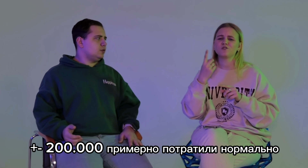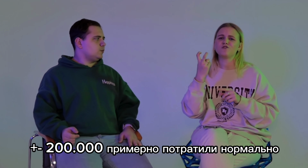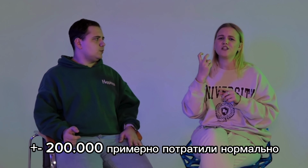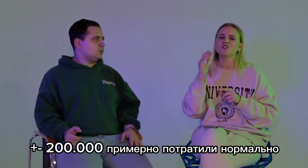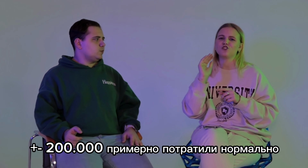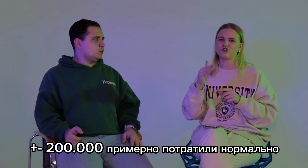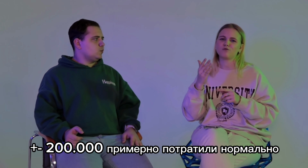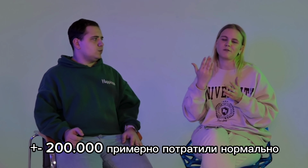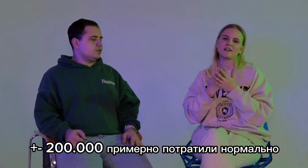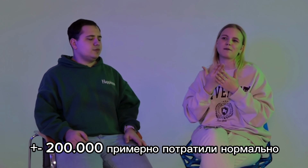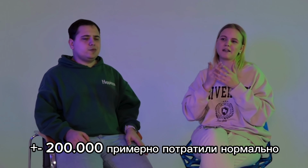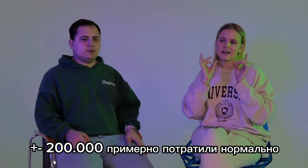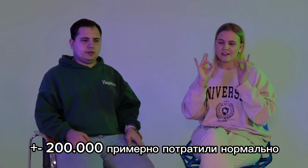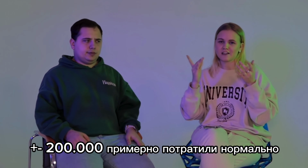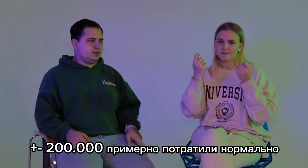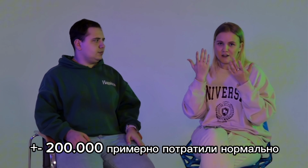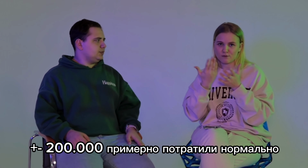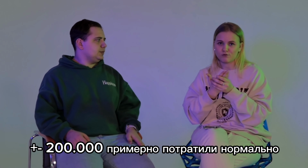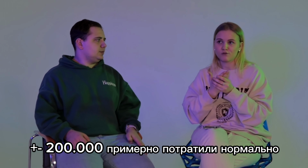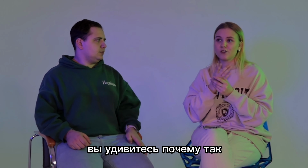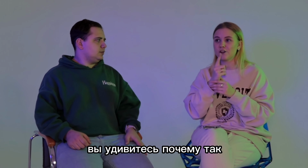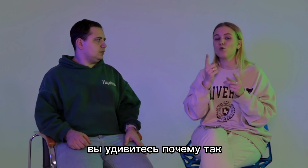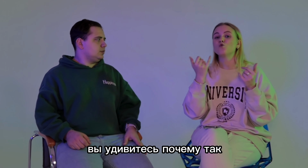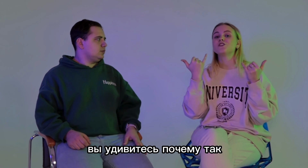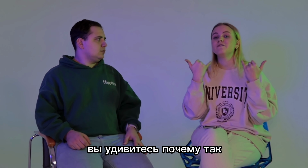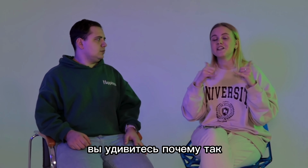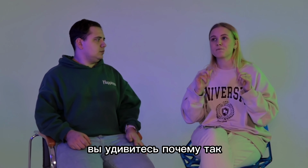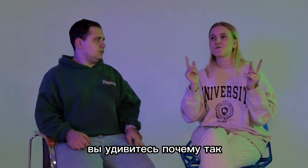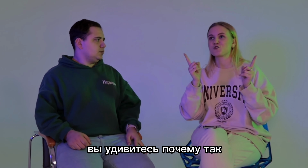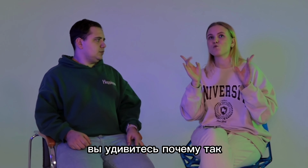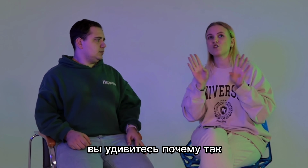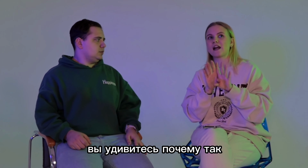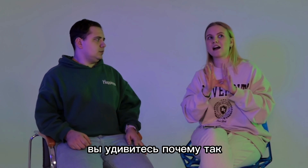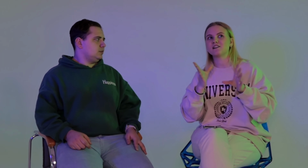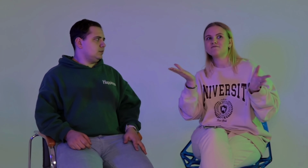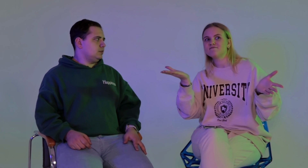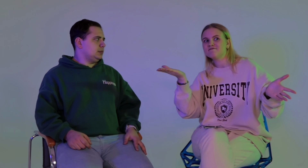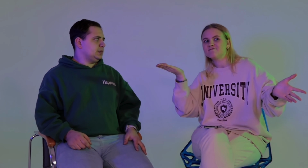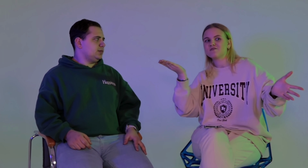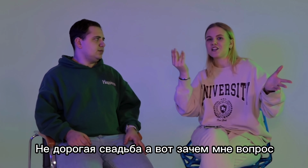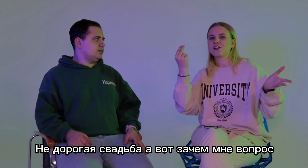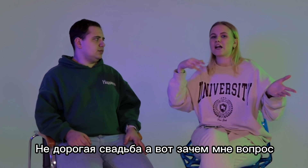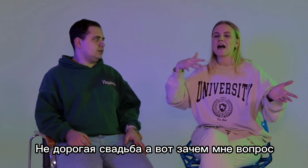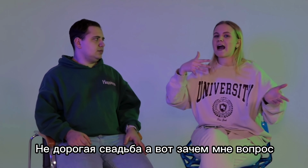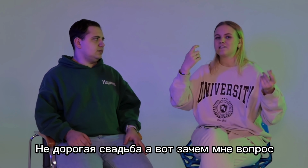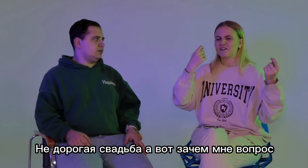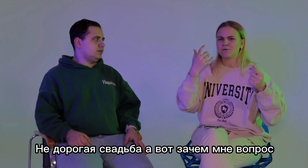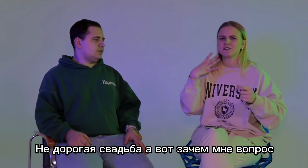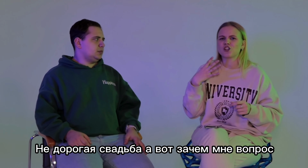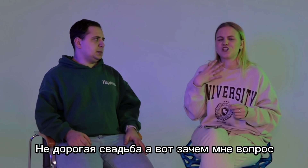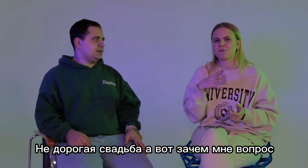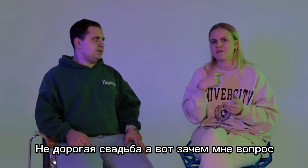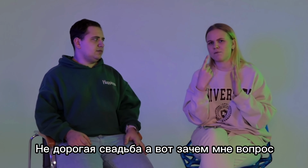Плюс-минус 200. 10 тысяч примерно потратили на свадьбу. Вы удивитесь, почему так недорогая, как бы зачем мне